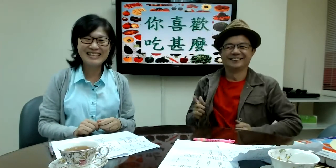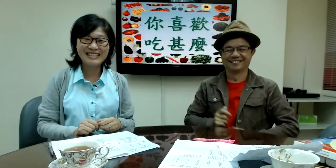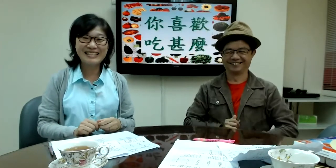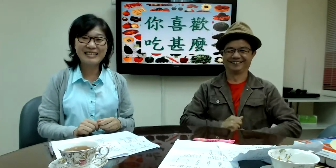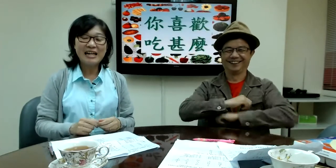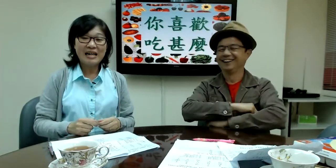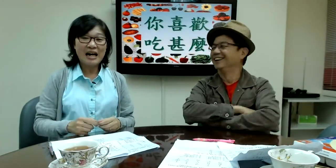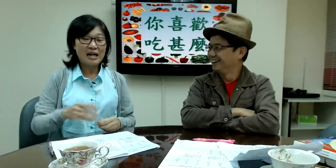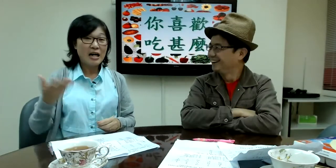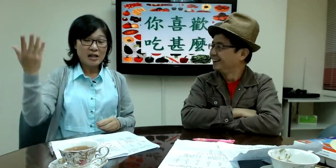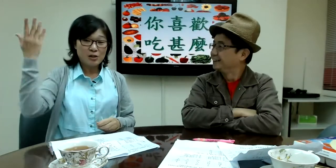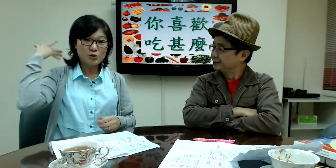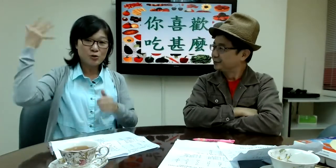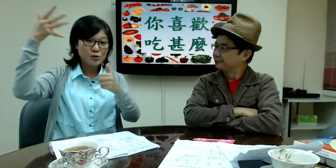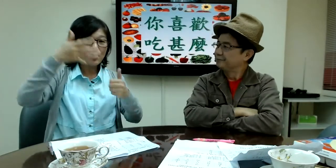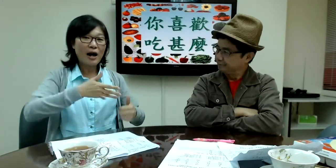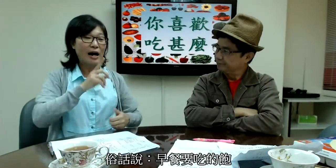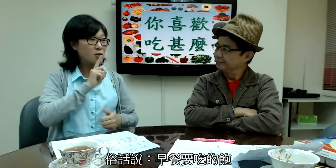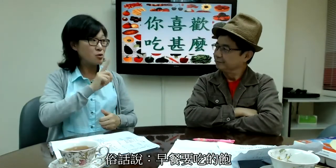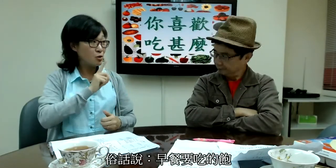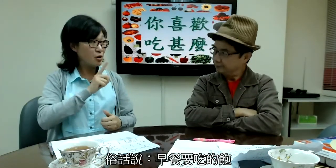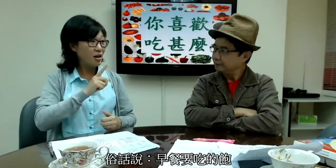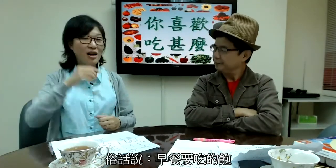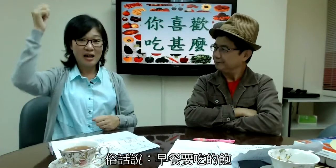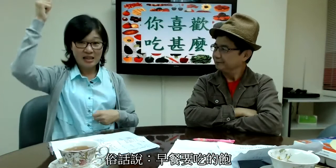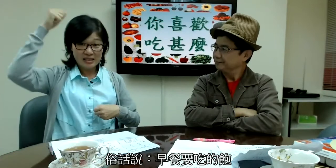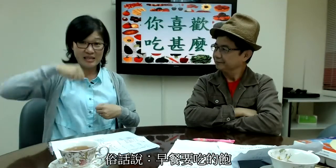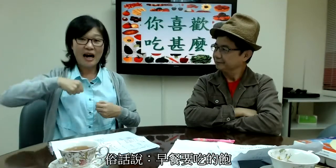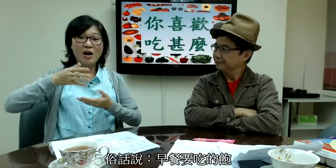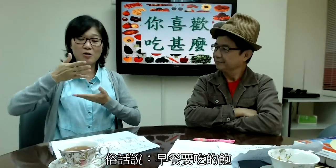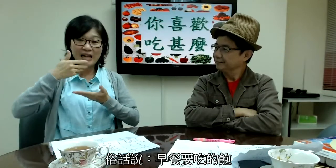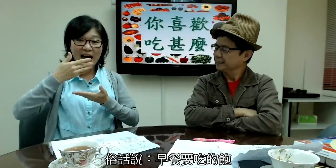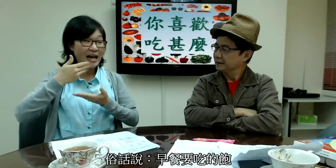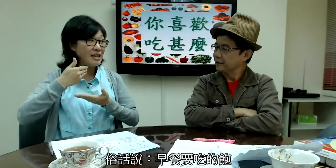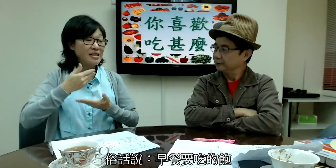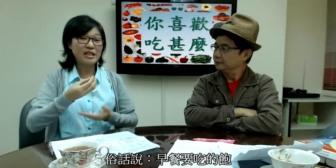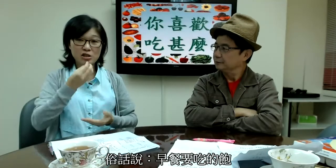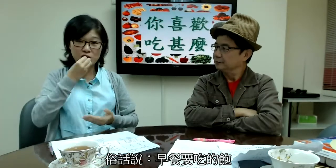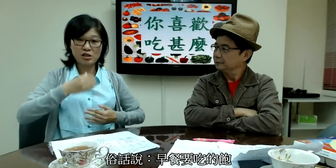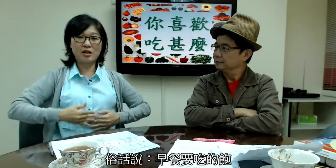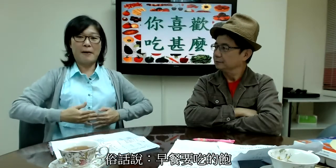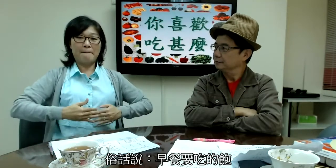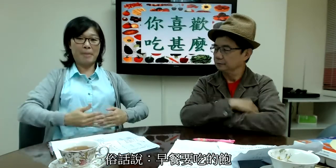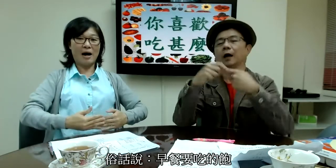是啊，俗话说，早餐要吃得